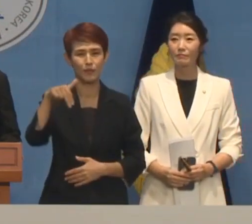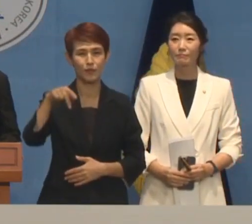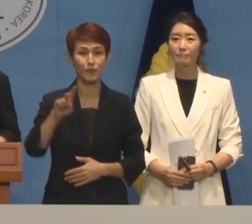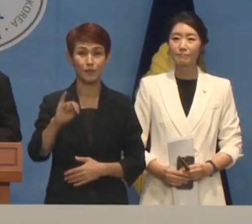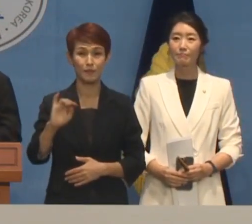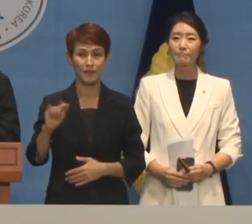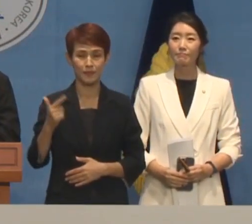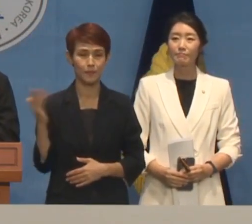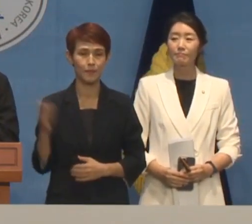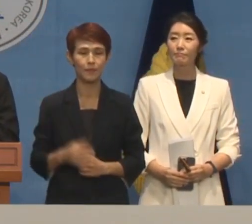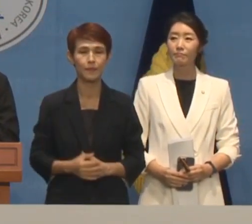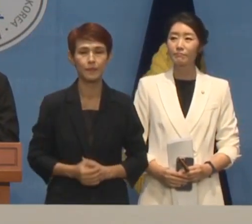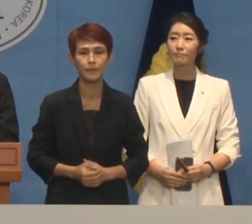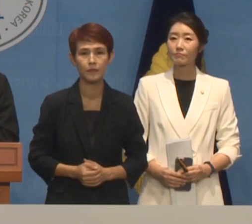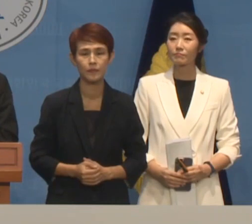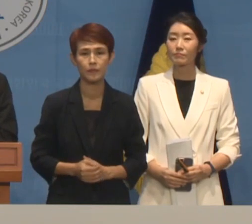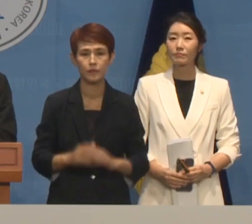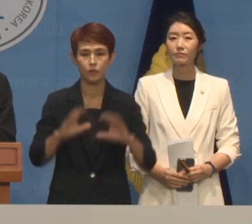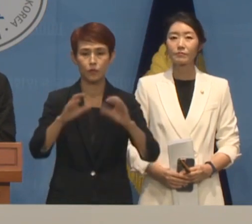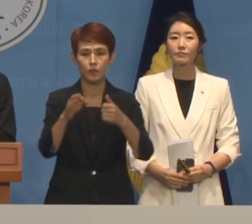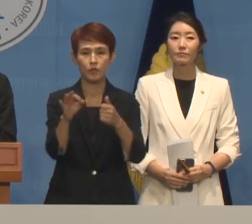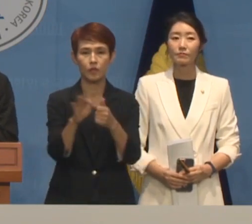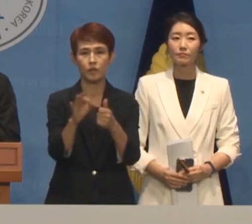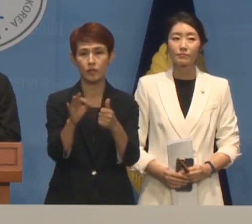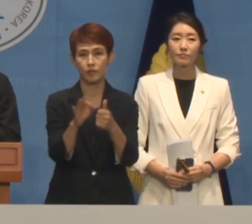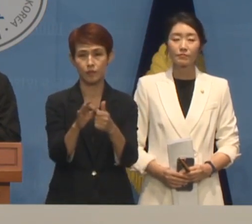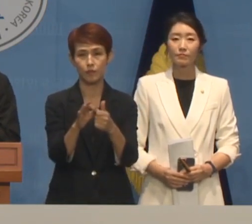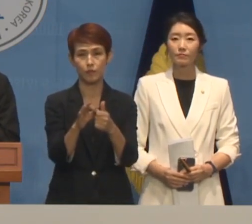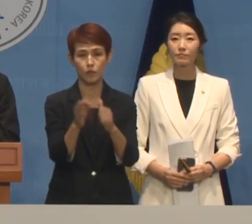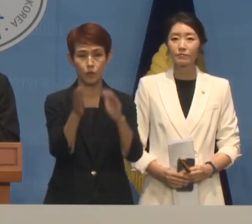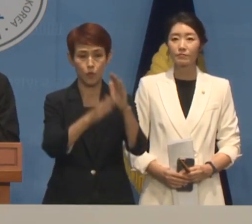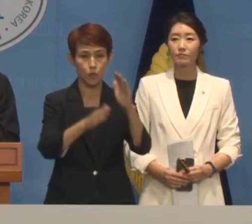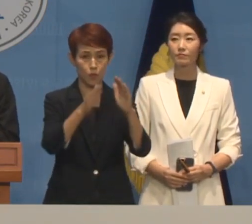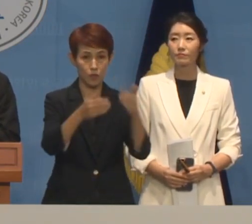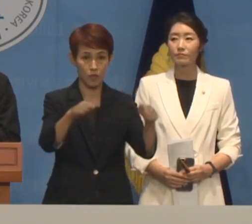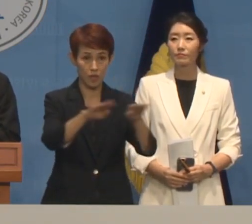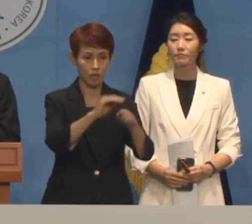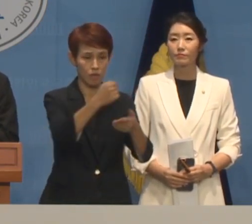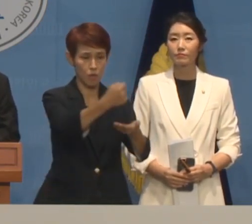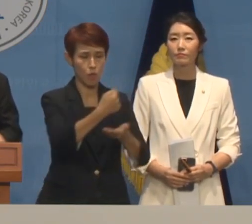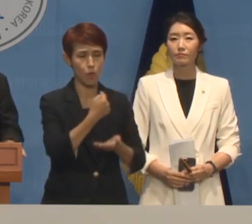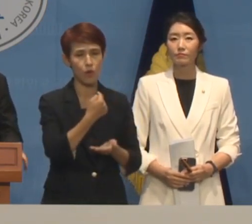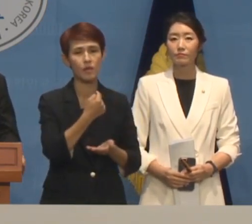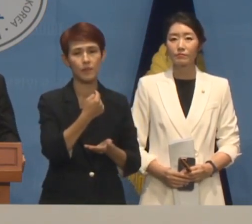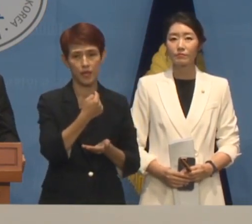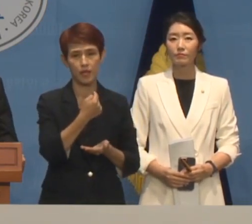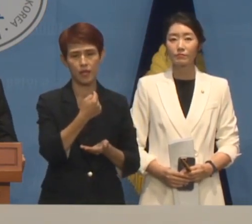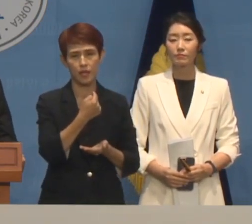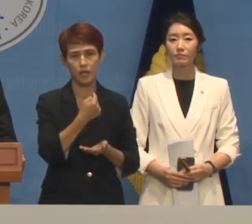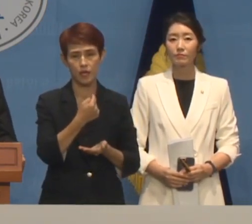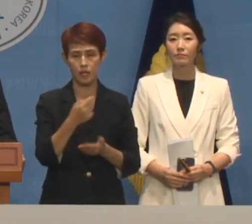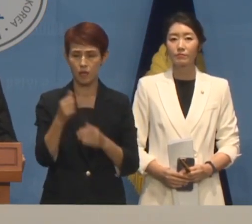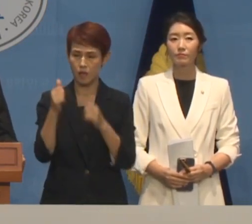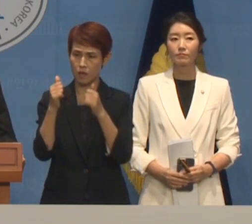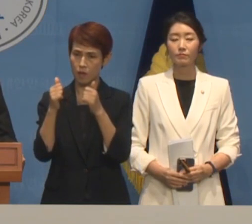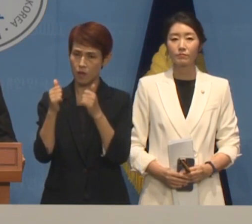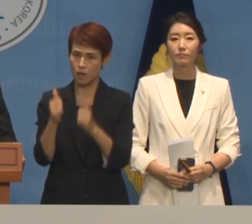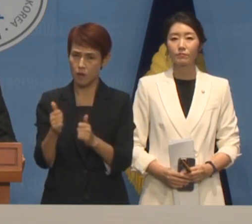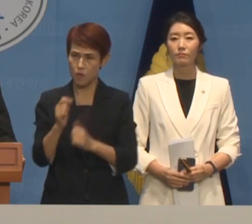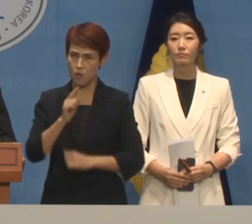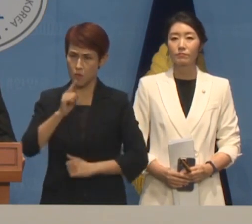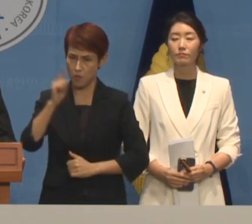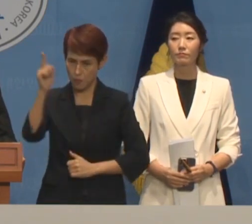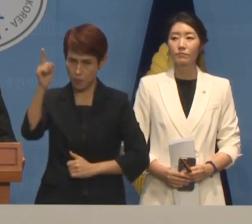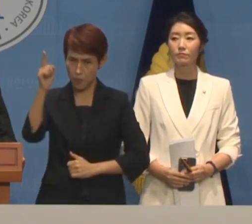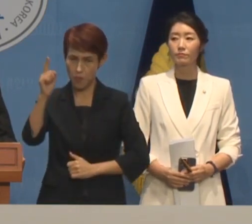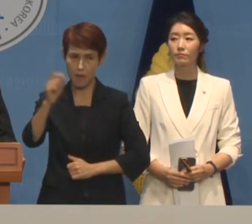저희가 사실은 국민연금공단으로부터 보고도 받았습니다. 관련된 소송을 나름대로